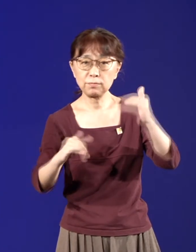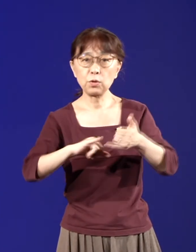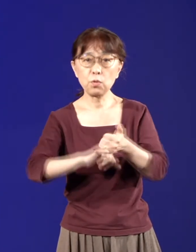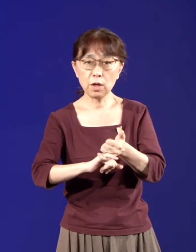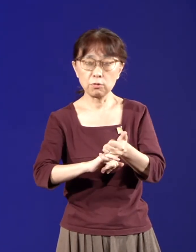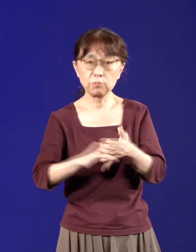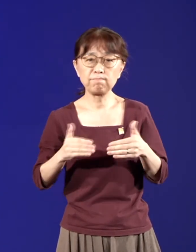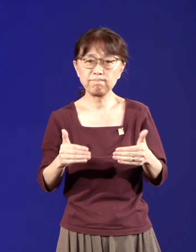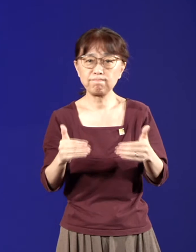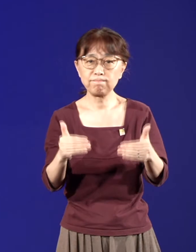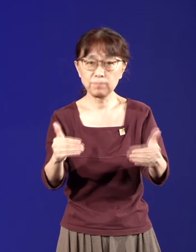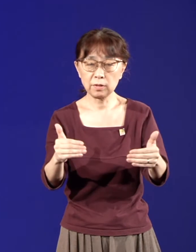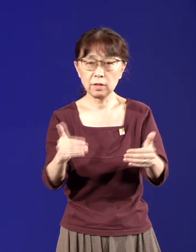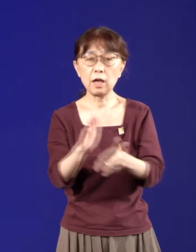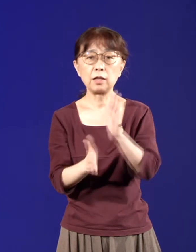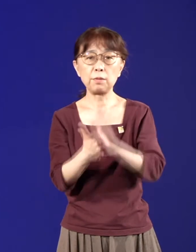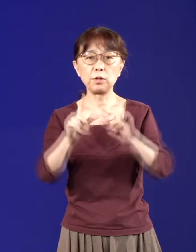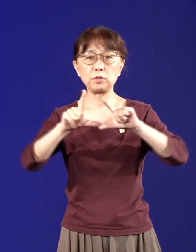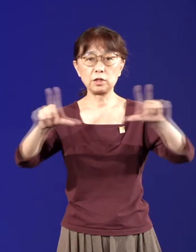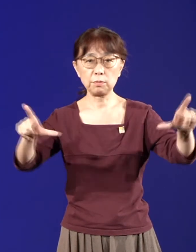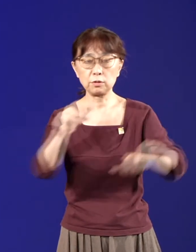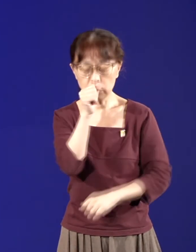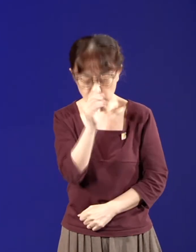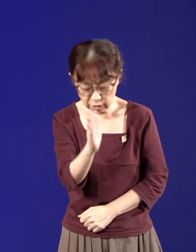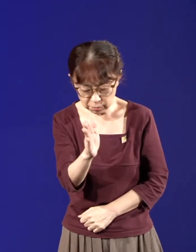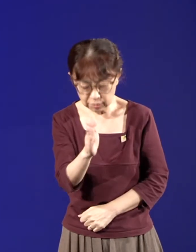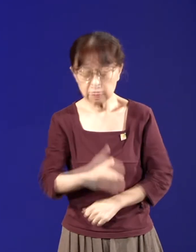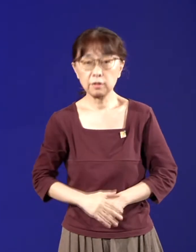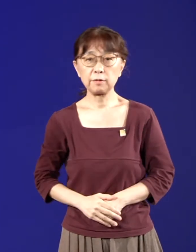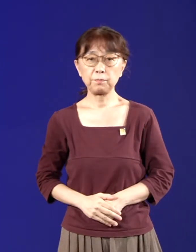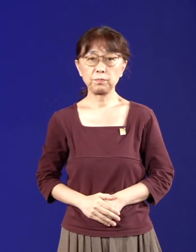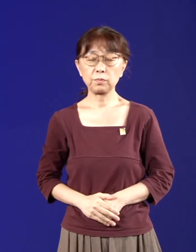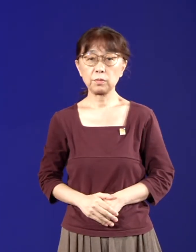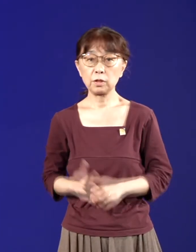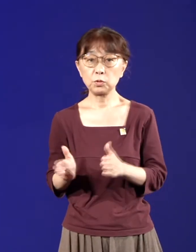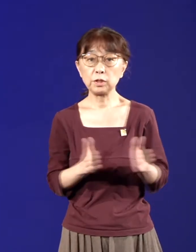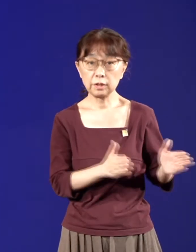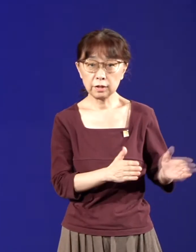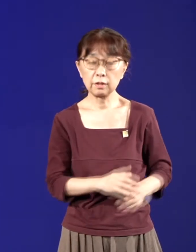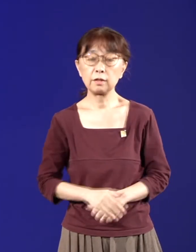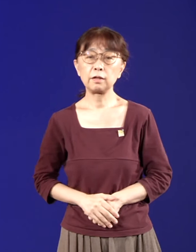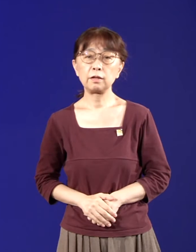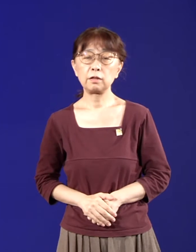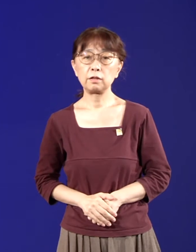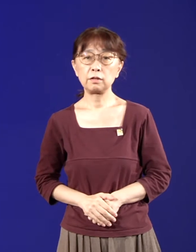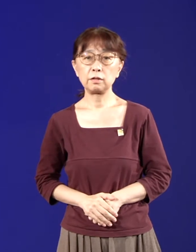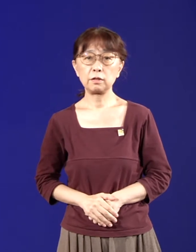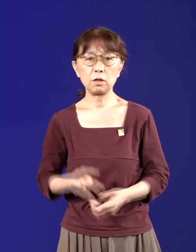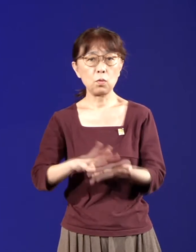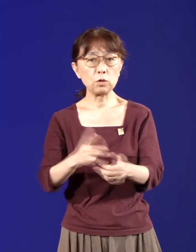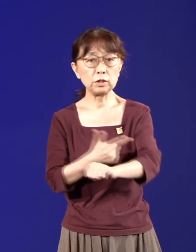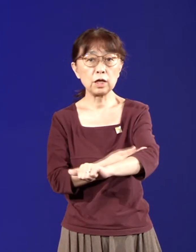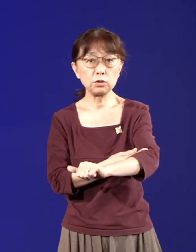改めてお知らせをさせていただきますのでよろしくお願い申し上げます。次にですね、ワクチ